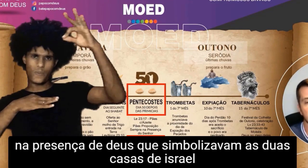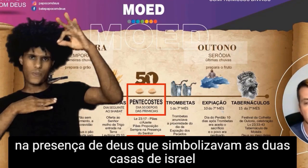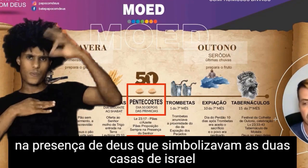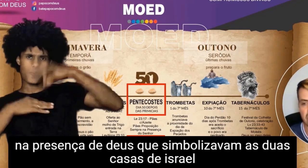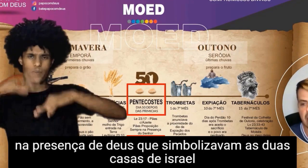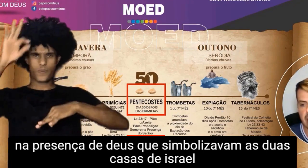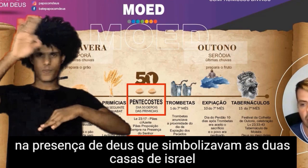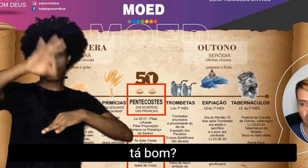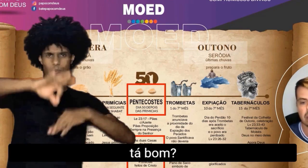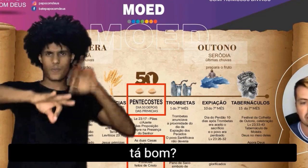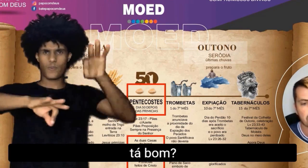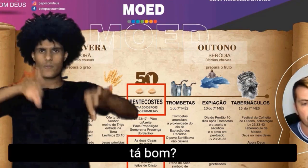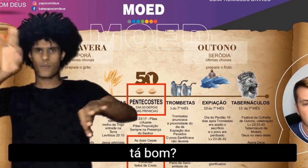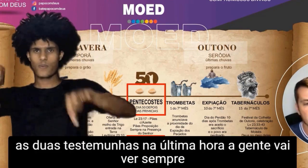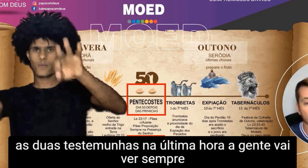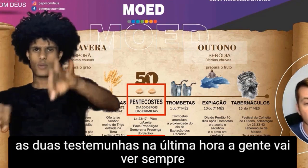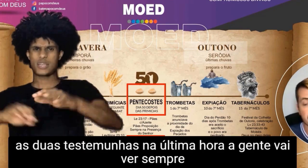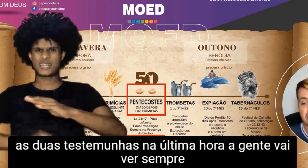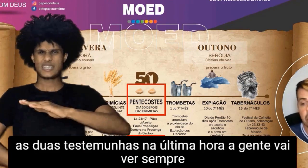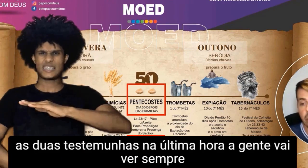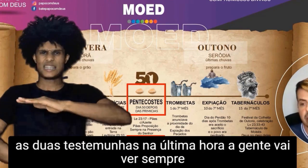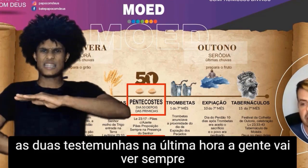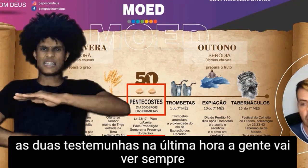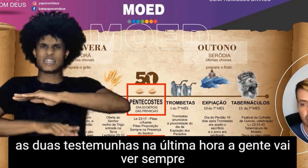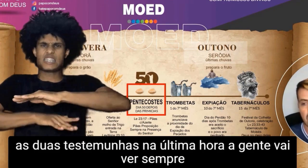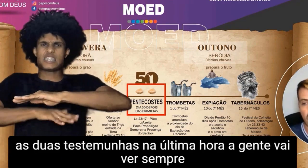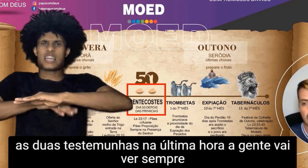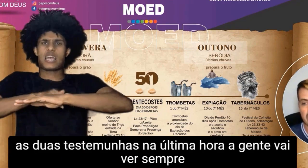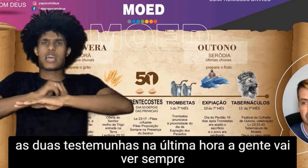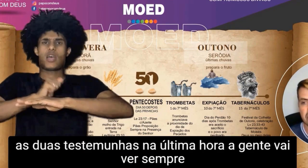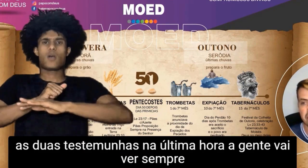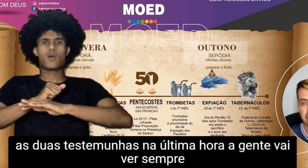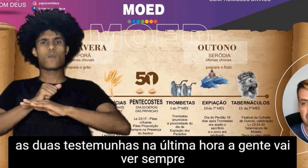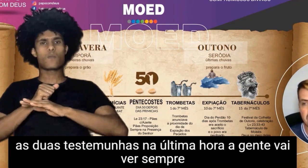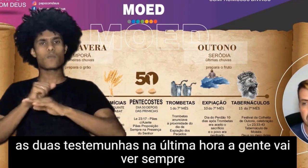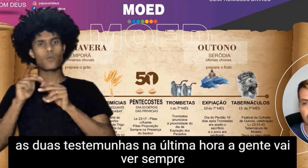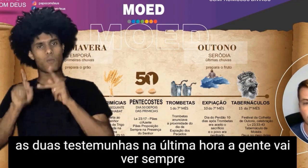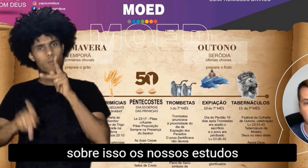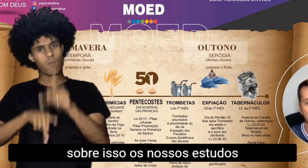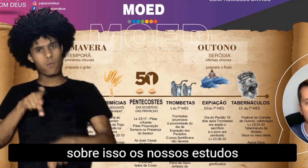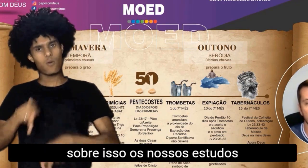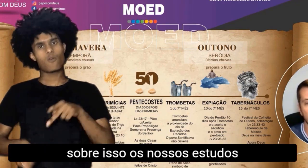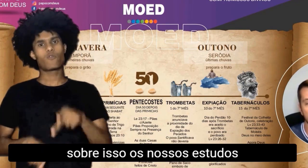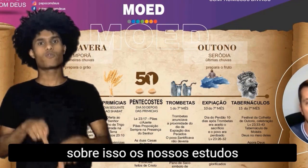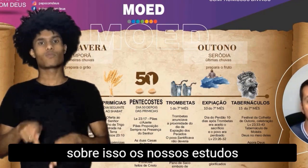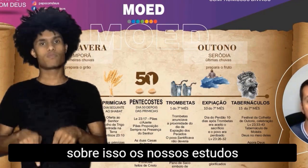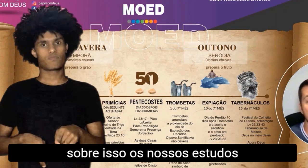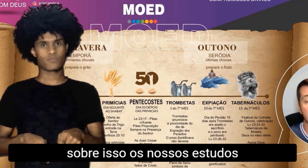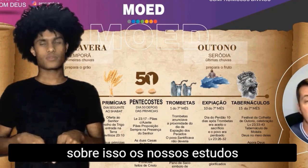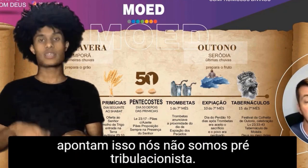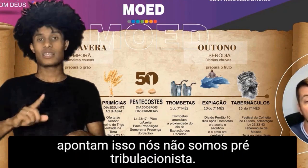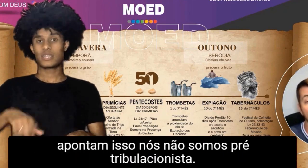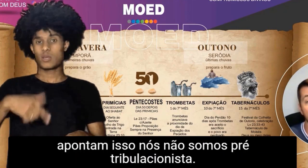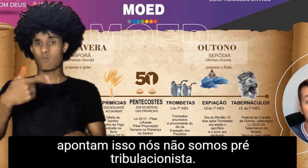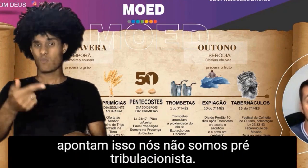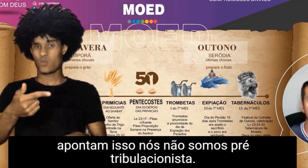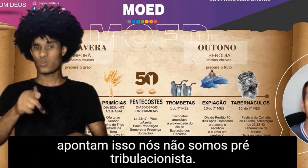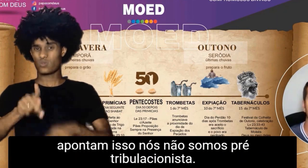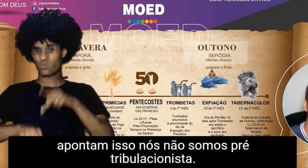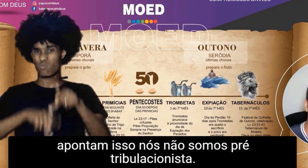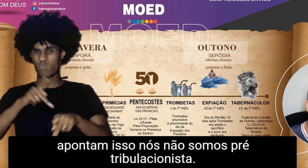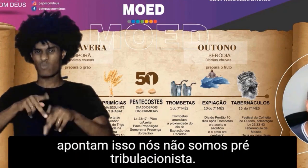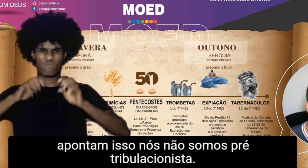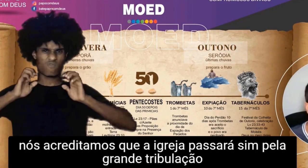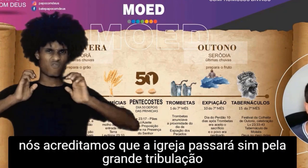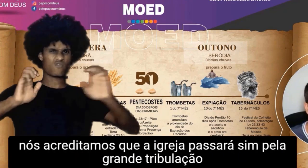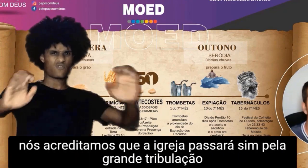2 casas de Israel, tá bom? As 2 testemunhas na última hora, a gente vai ver sempre sobre isso, os nossos estudos apontam isso. Nós não